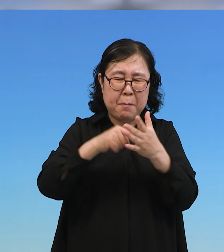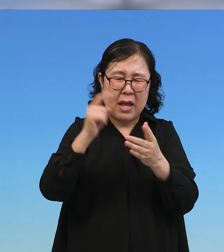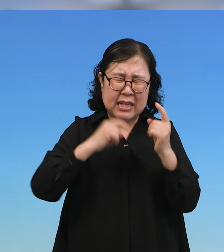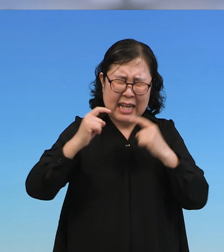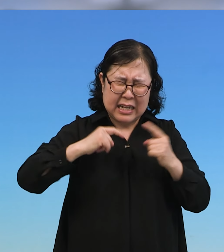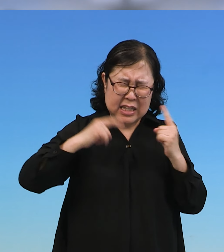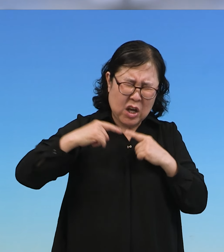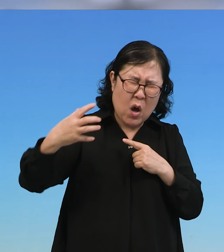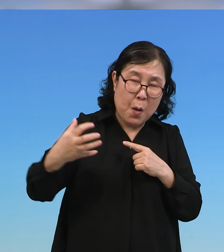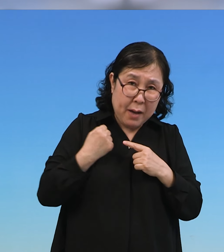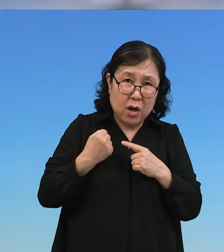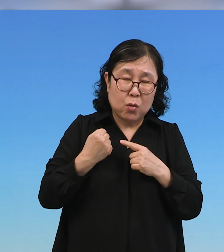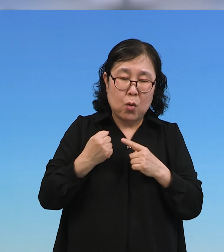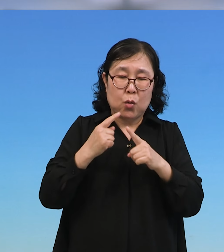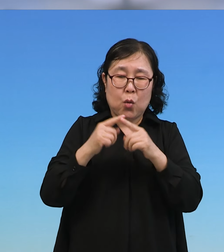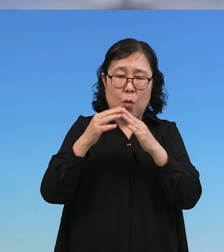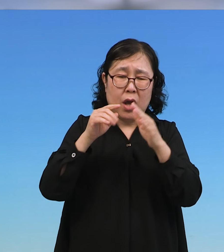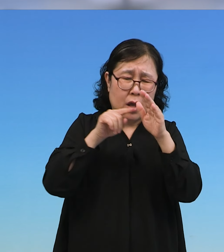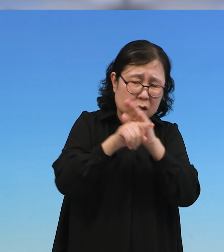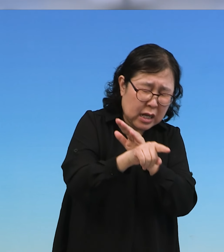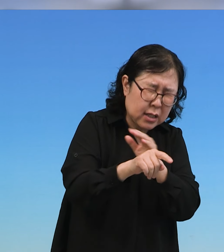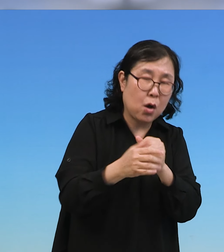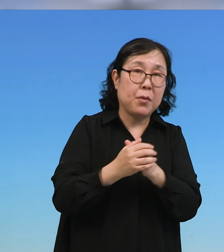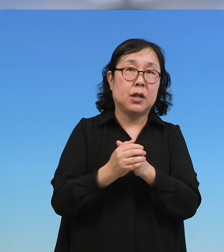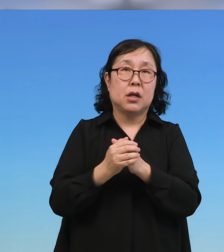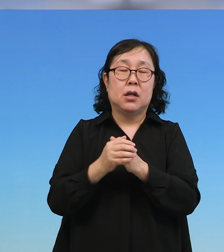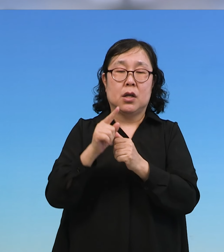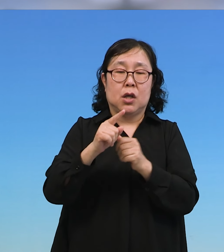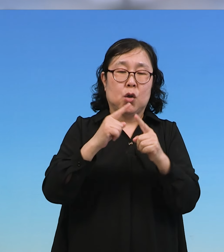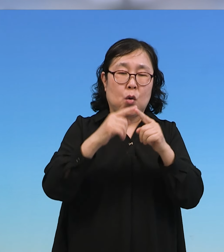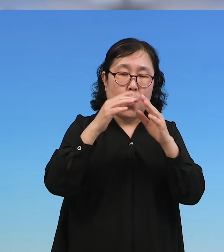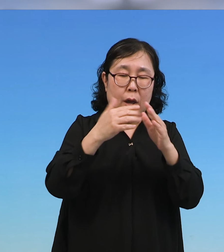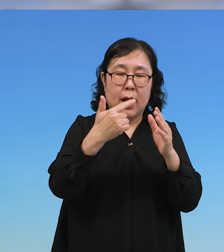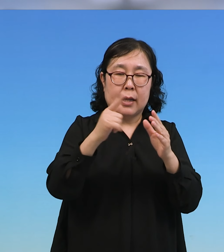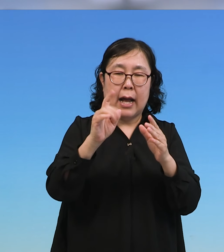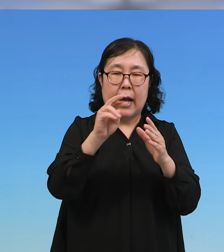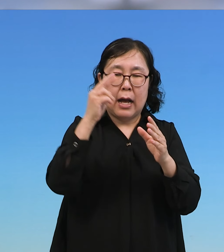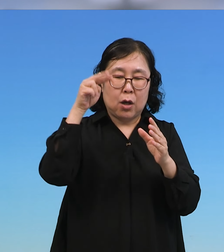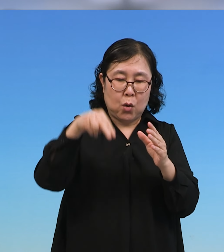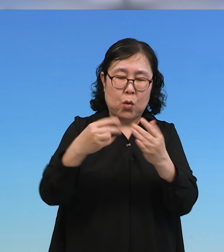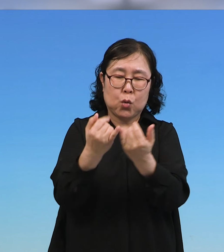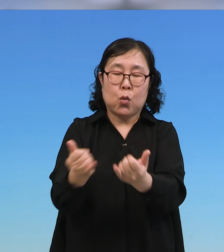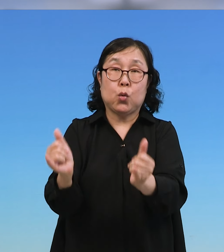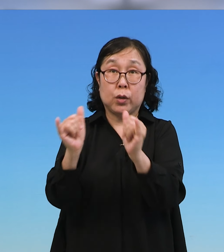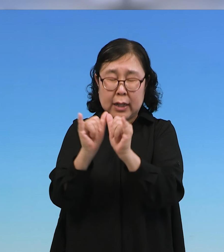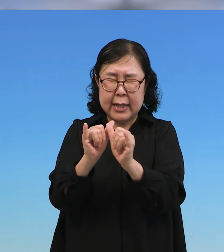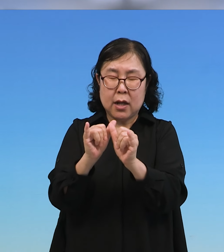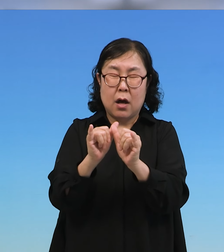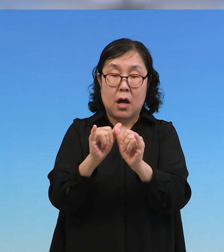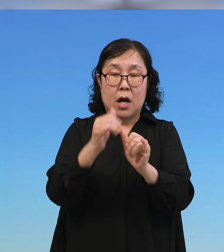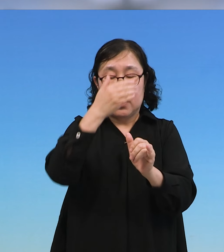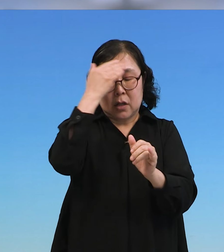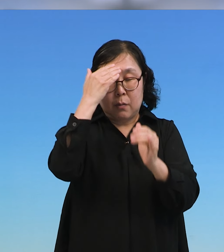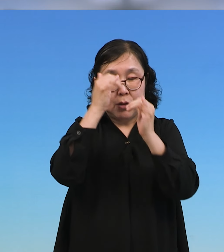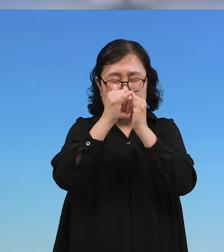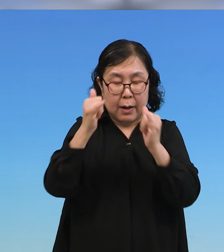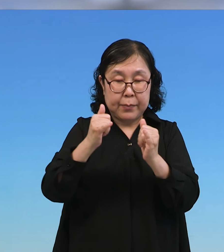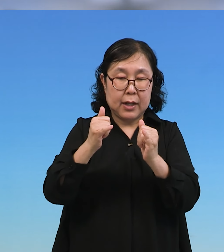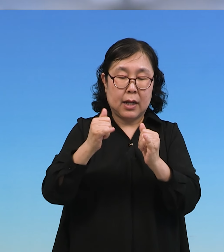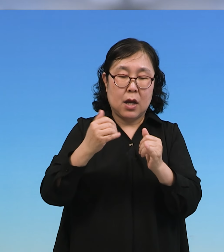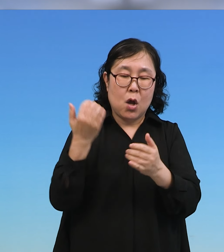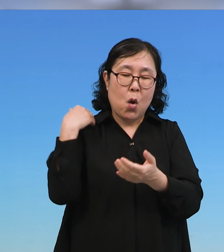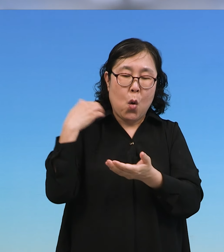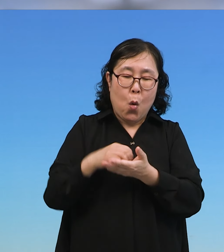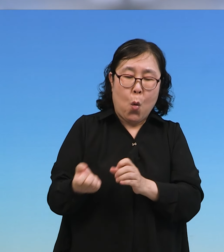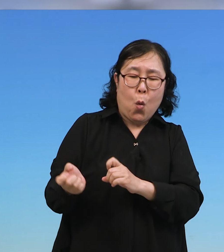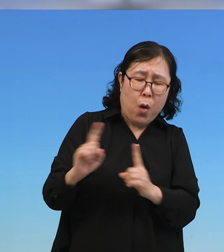교회가 라마나얏 공동체에서 매 젊은이들이 회복이 일어나고 치유가 일어나는 이런 교회를